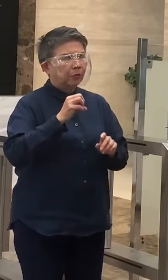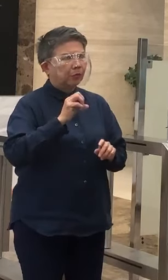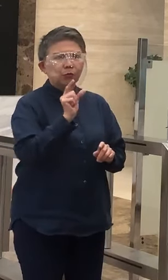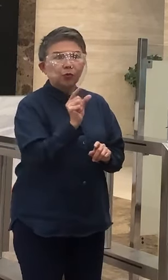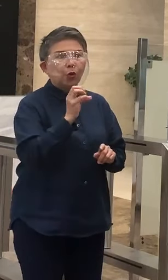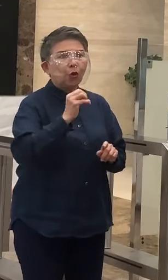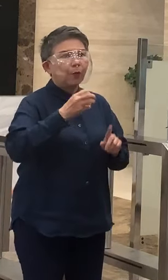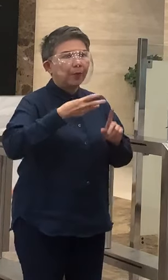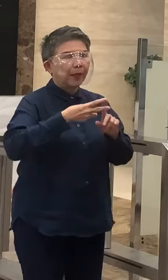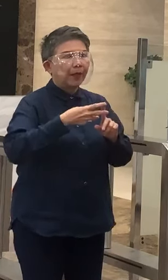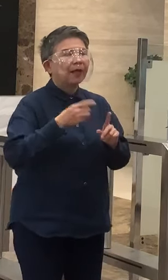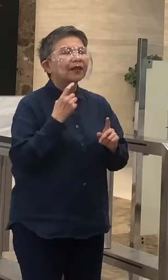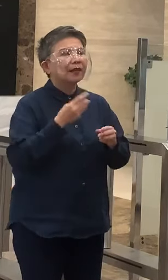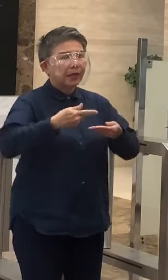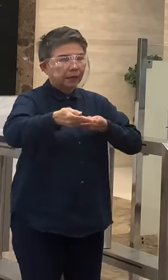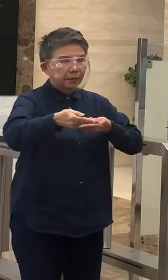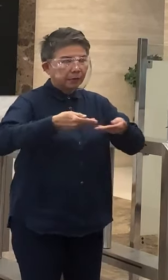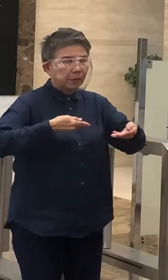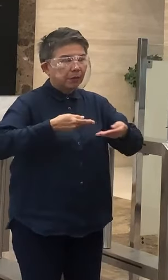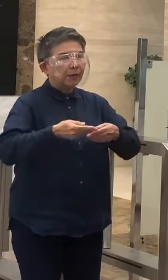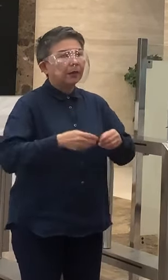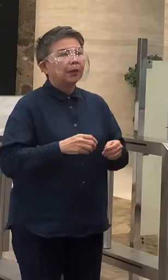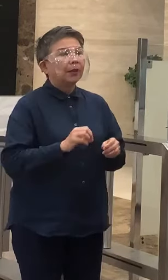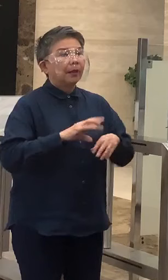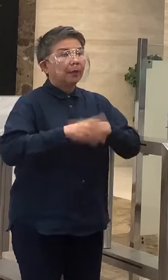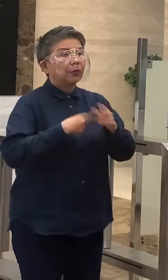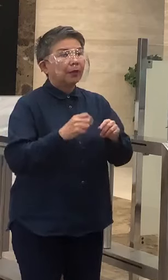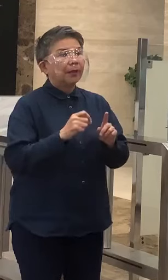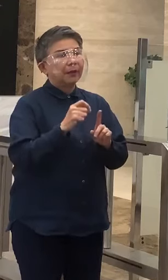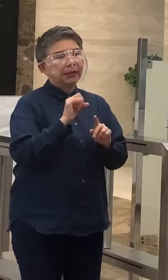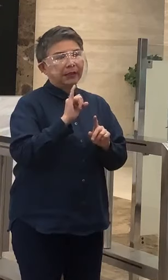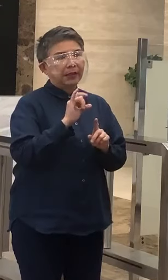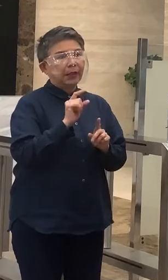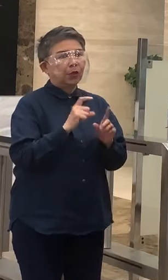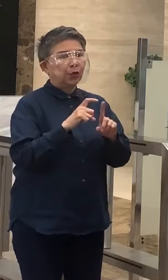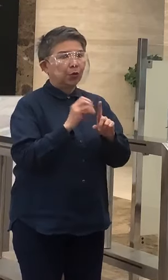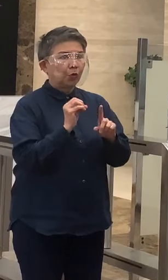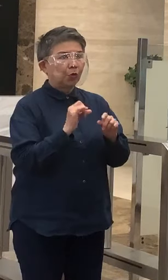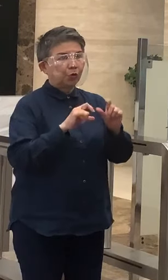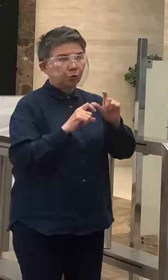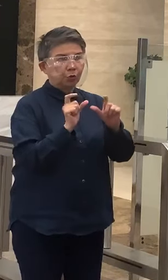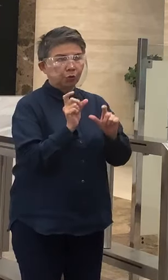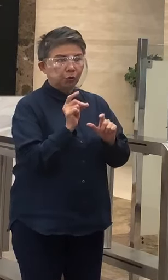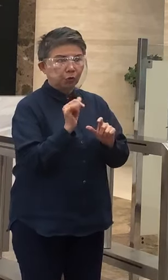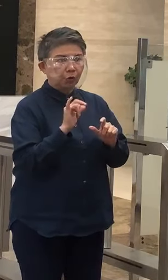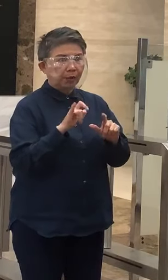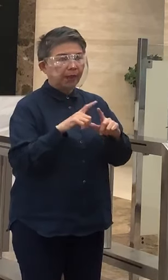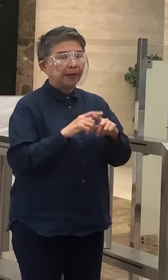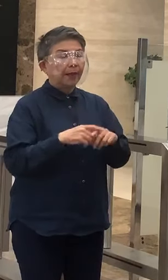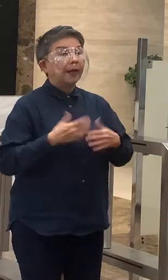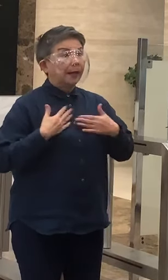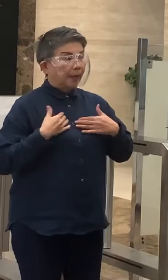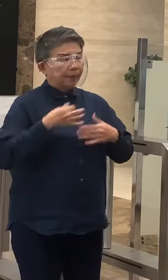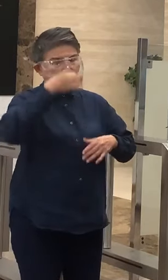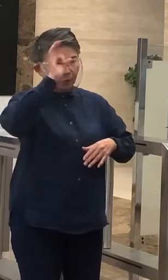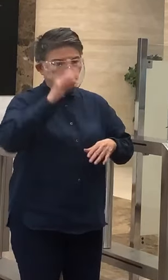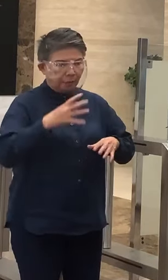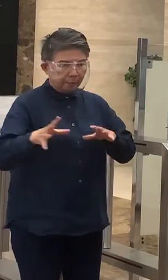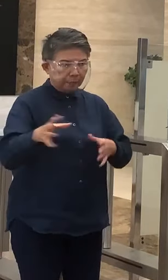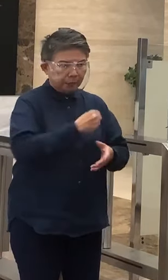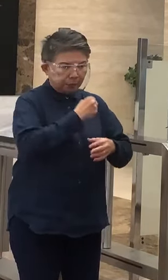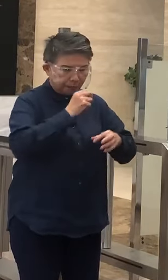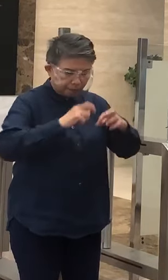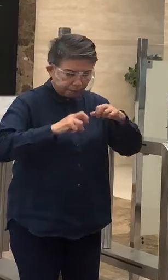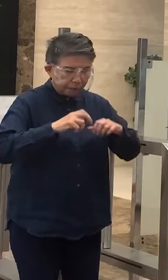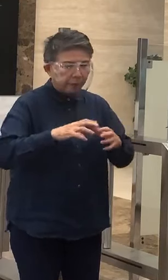terkait transaksi industrial kemudian juga penyidik telah melakukan penyitaan terhadap